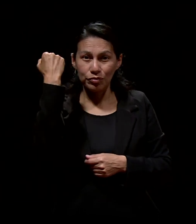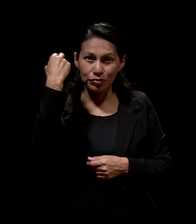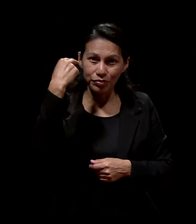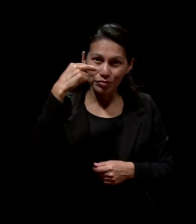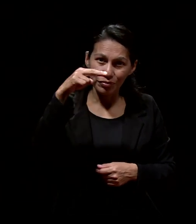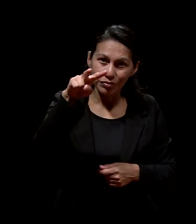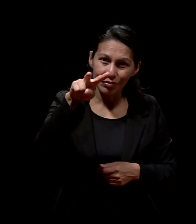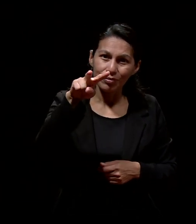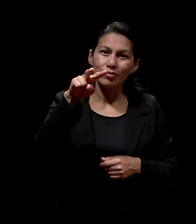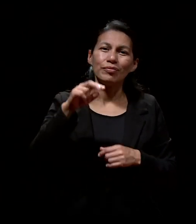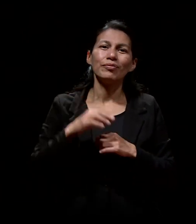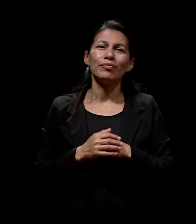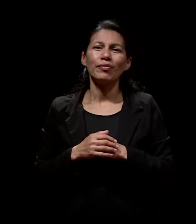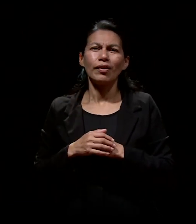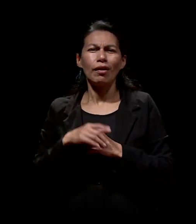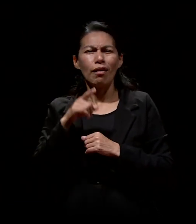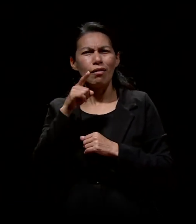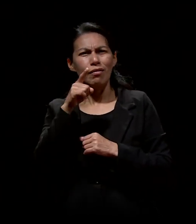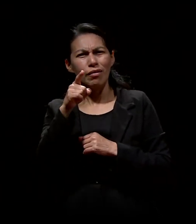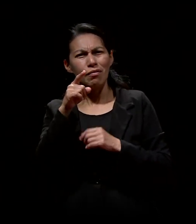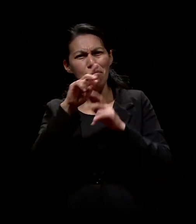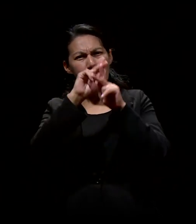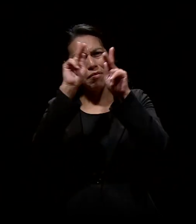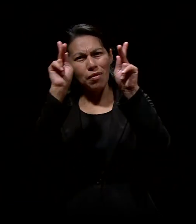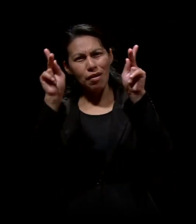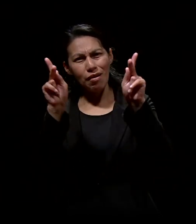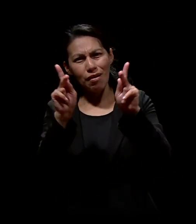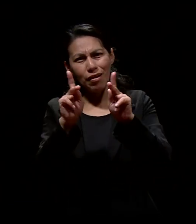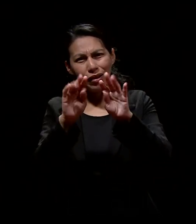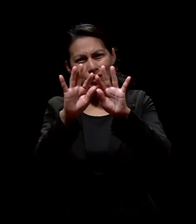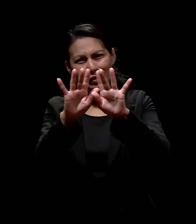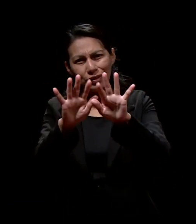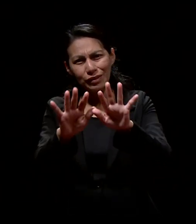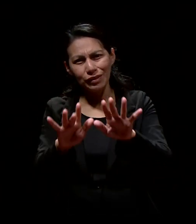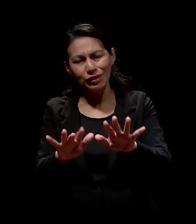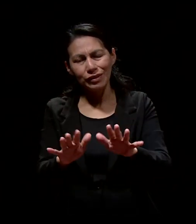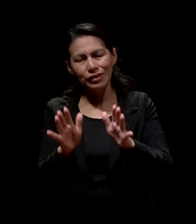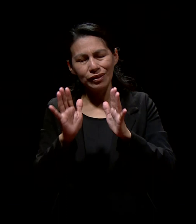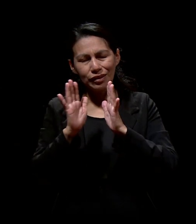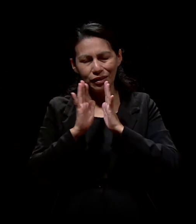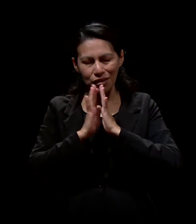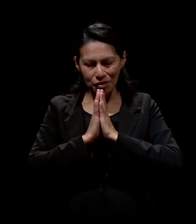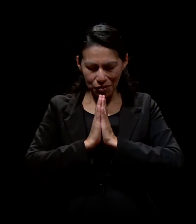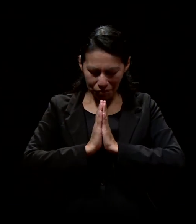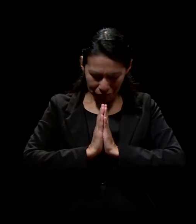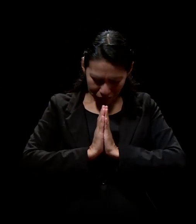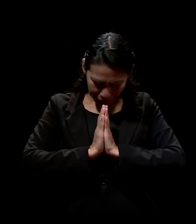ti su rostro y ponga en ti paz. Amén.